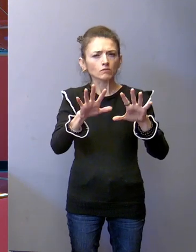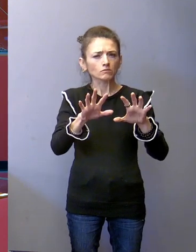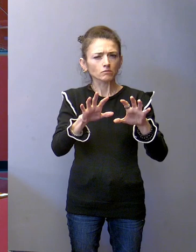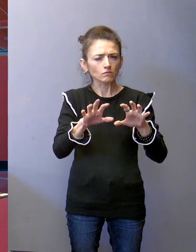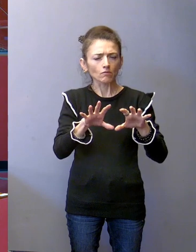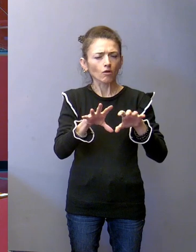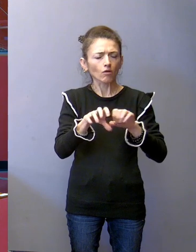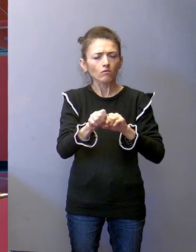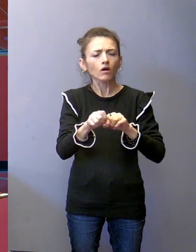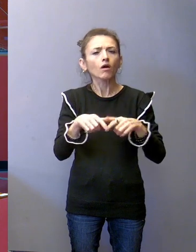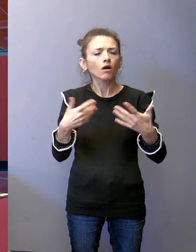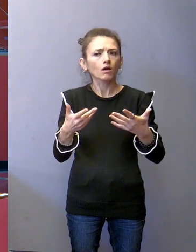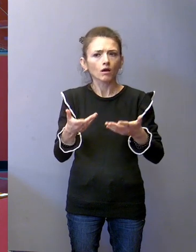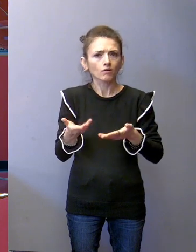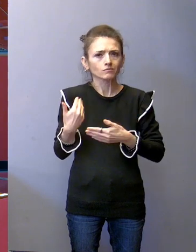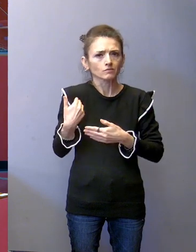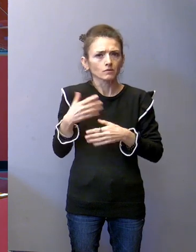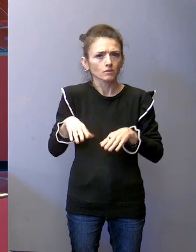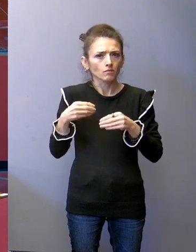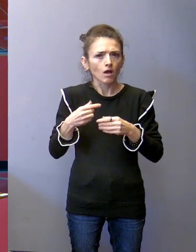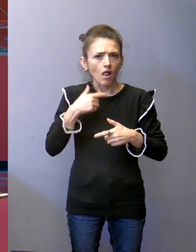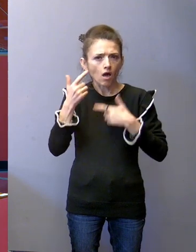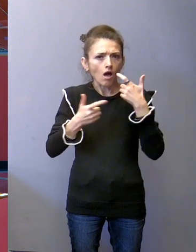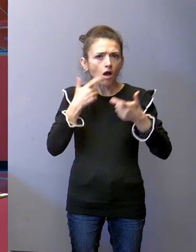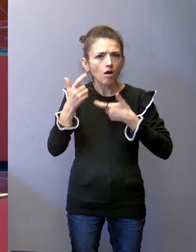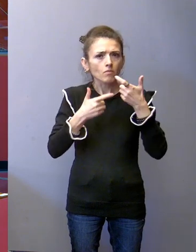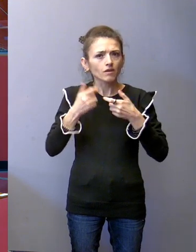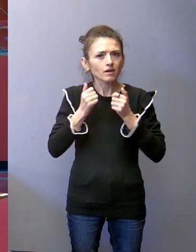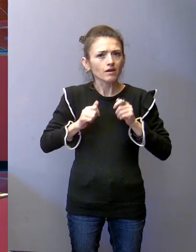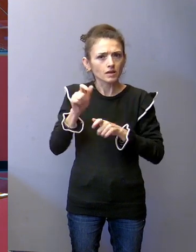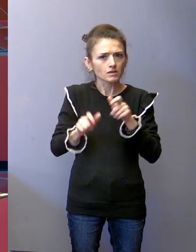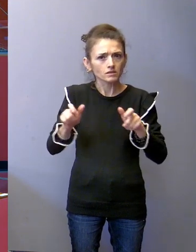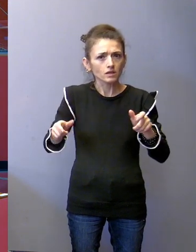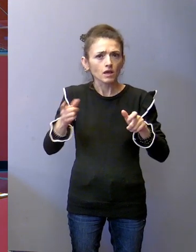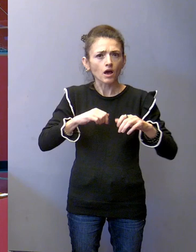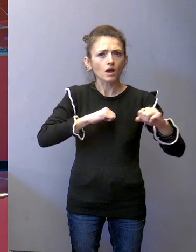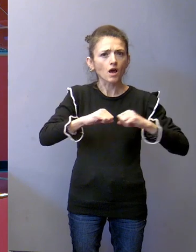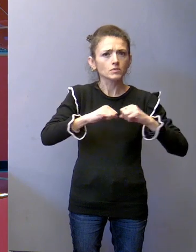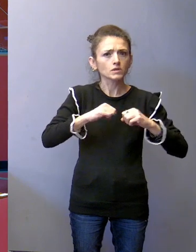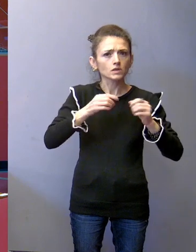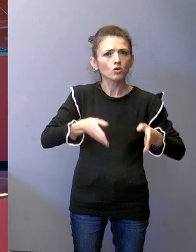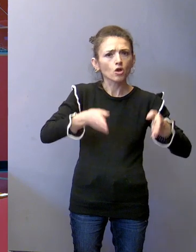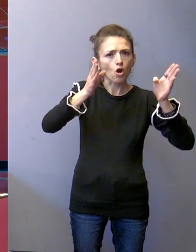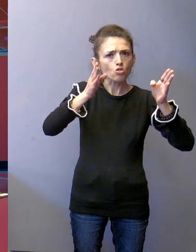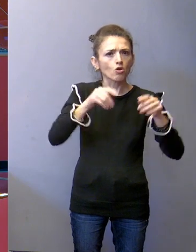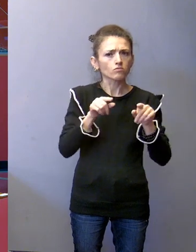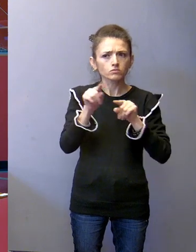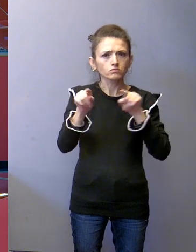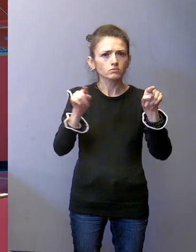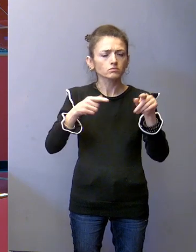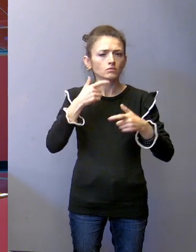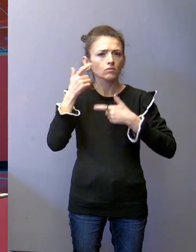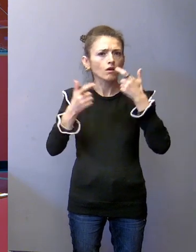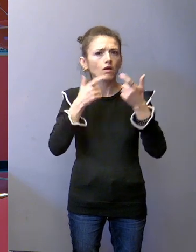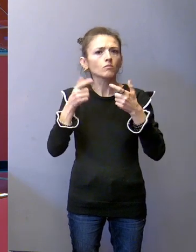fino alle lamentele che mi sono pervenute ultimamente da parte dei residenti ma anche degli amministratori di condominio in quanto